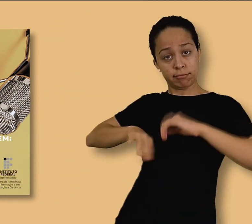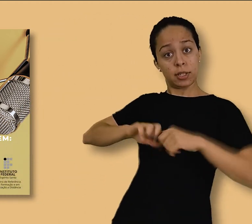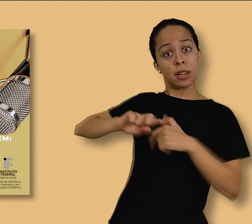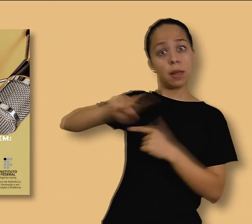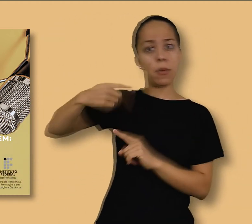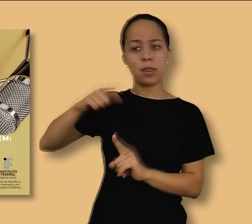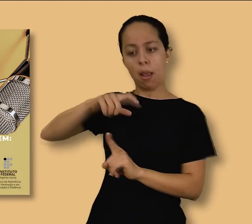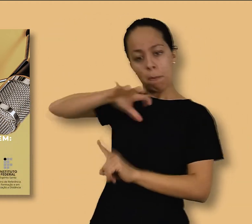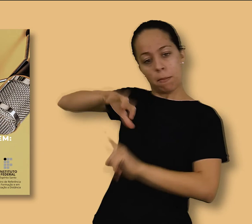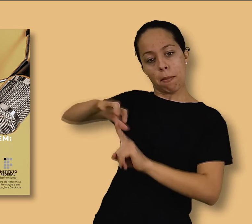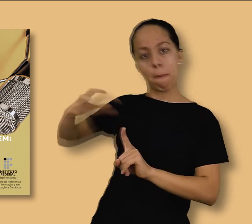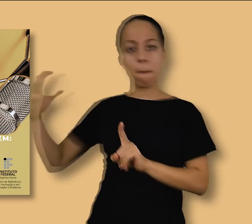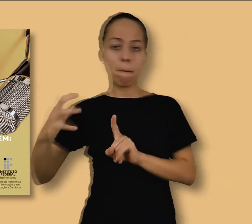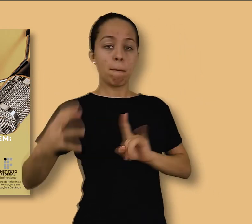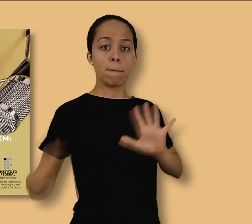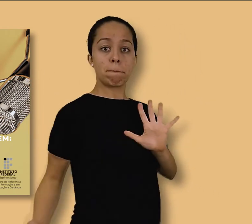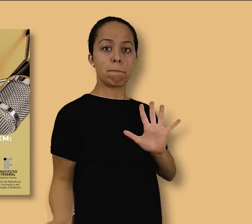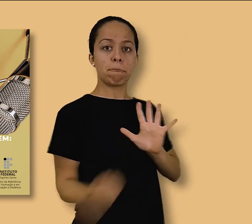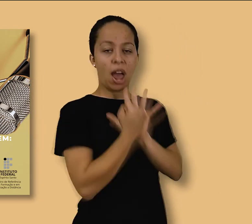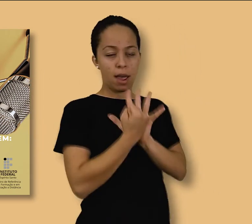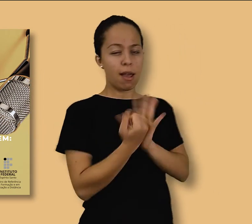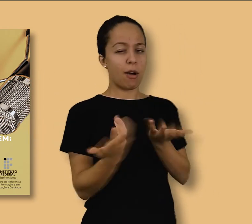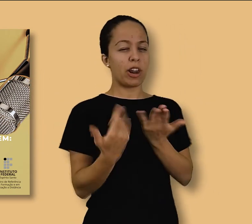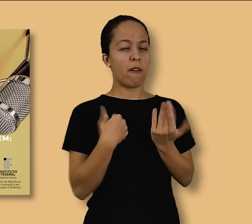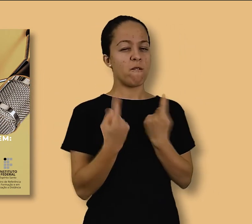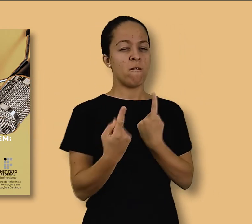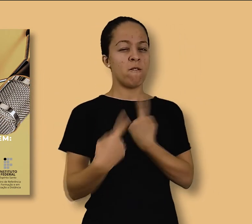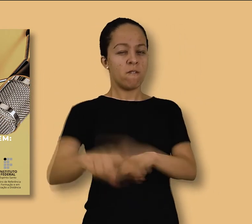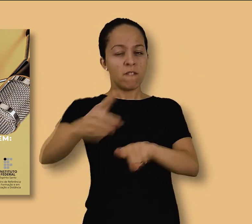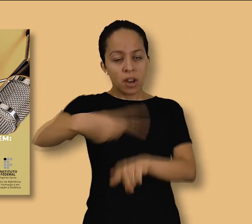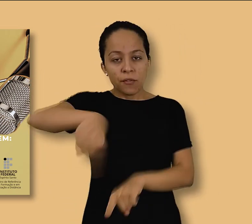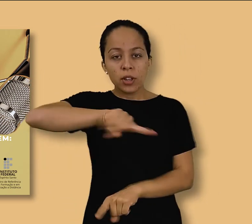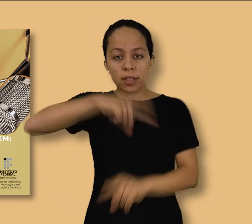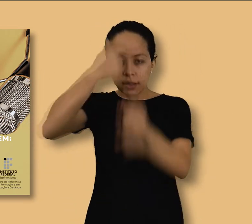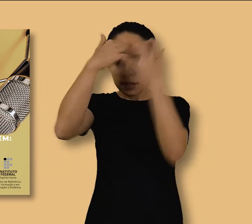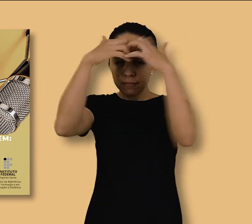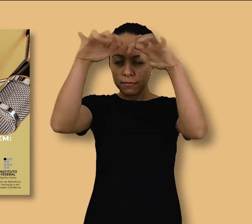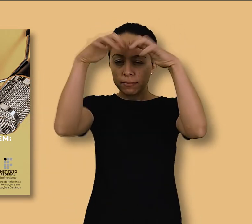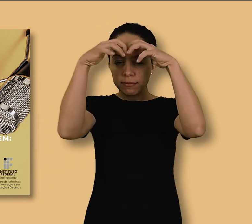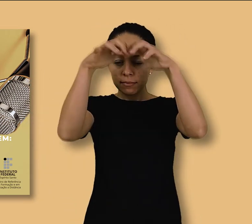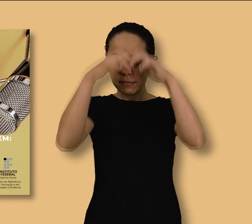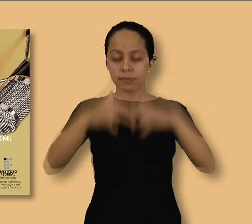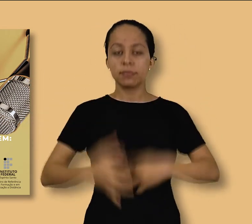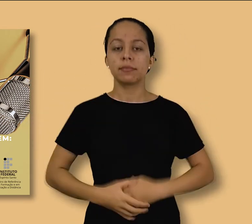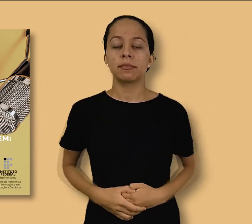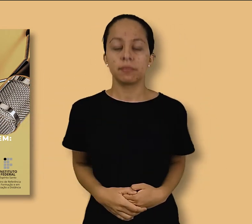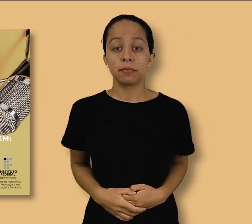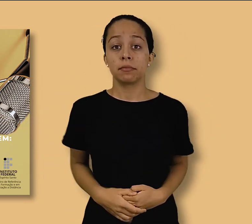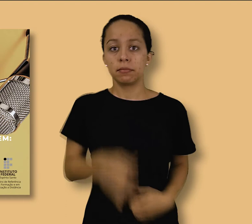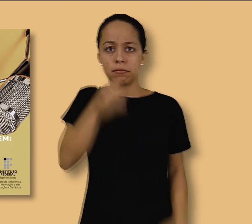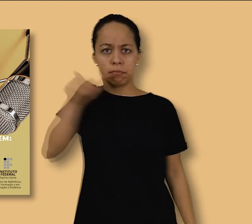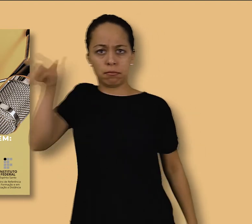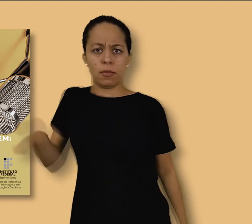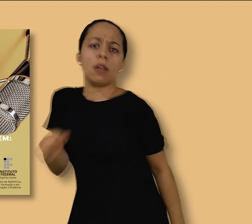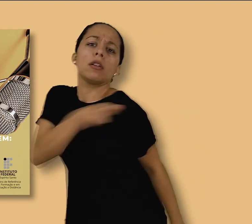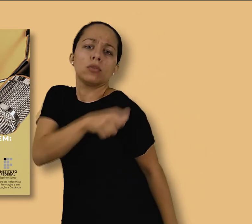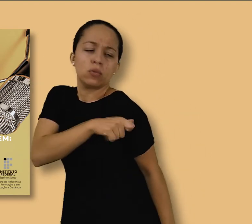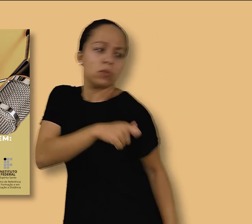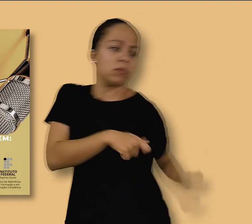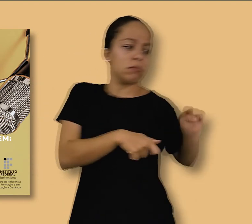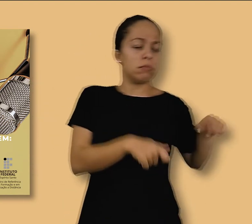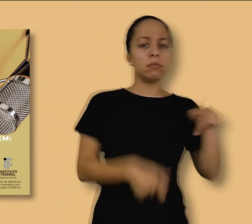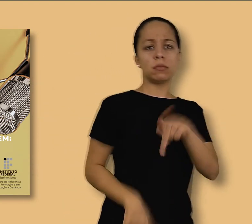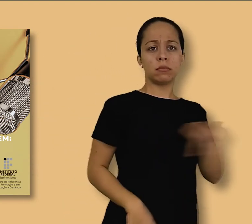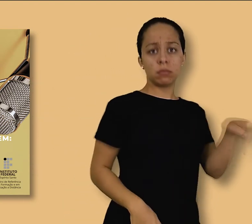certo e sendo então e aí agora eu vou lançar uma reflexão para vocês olha sendo então alunos e